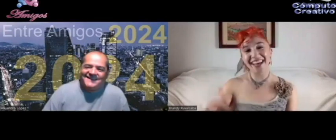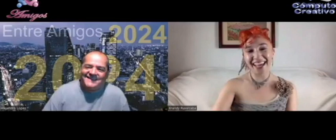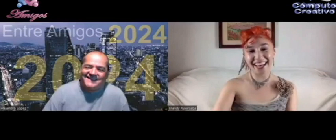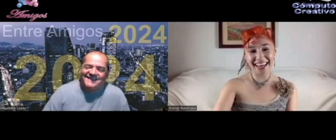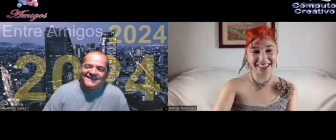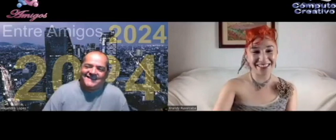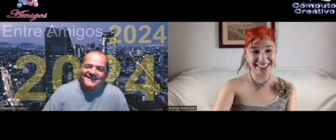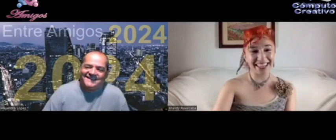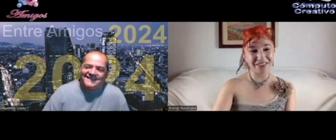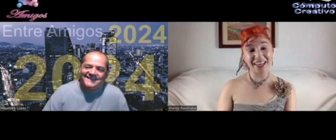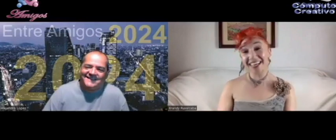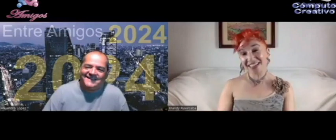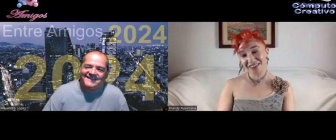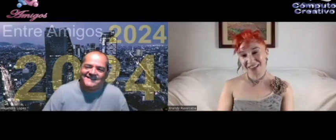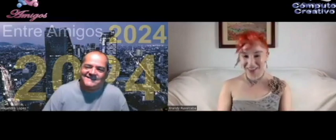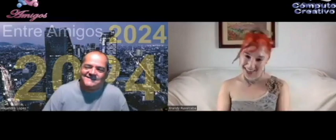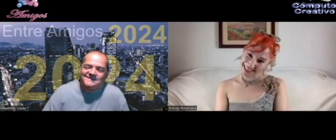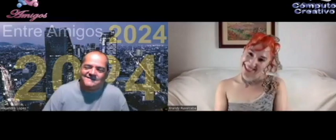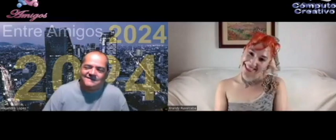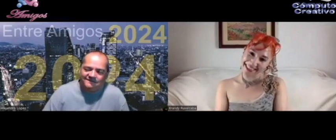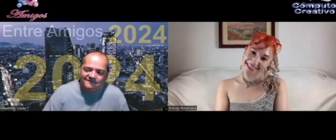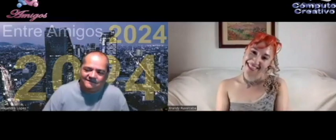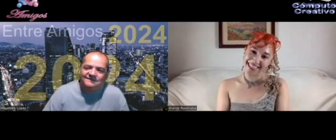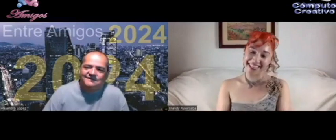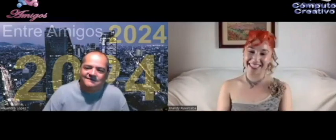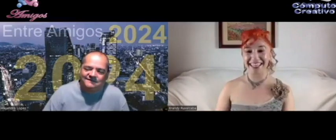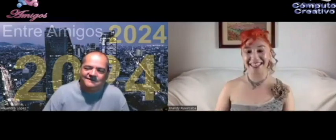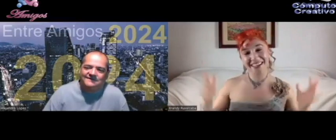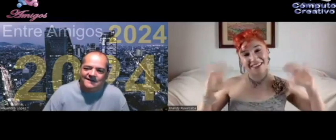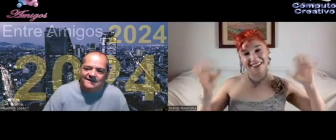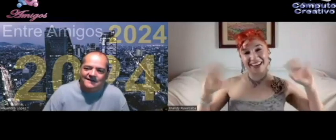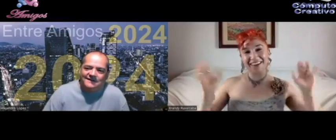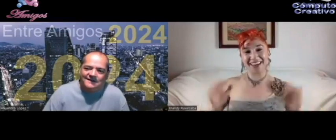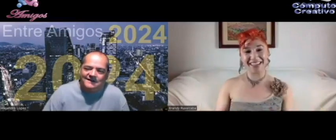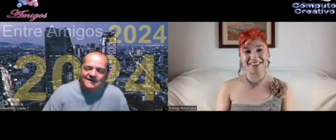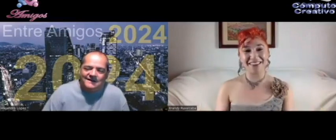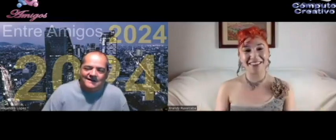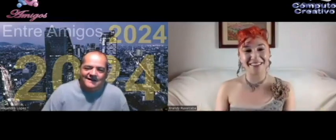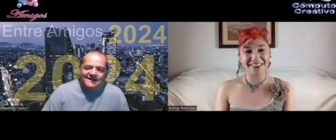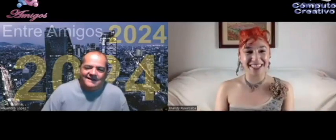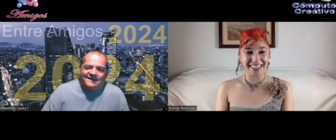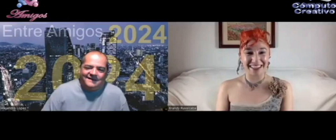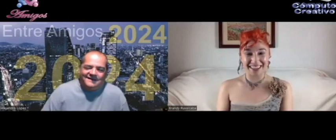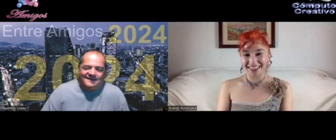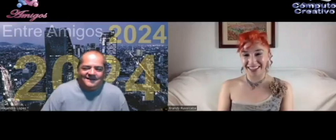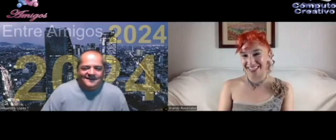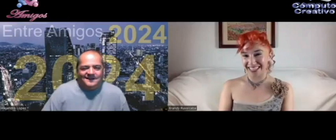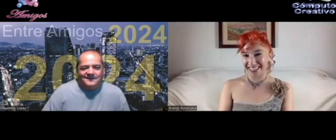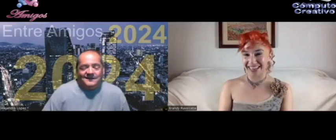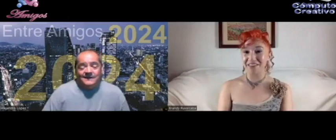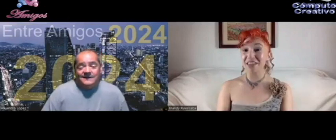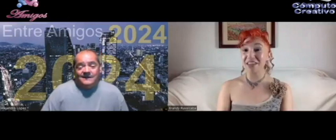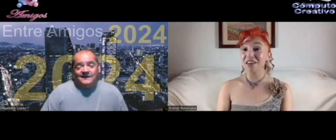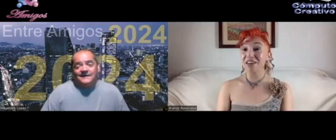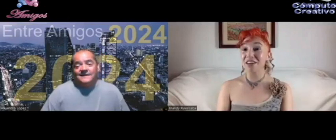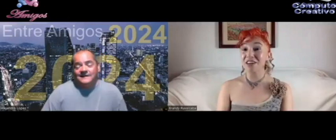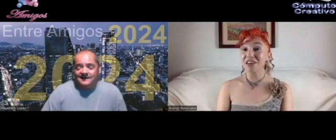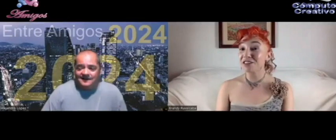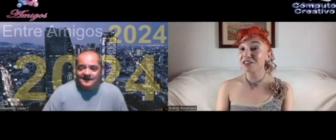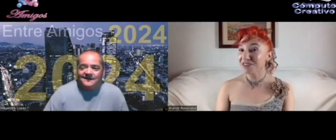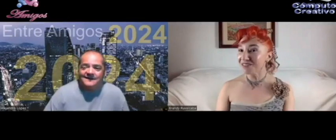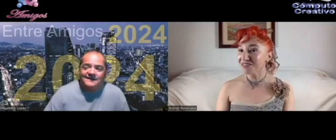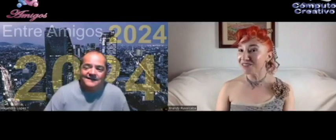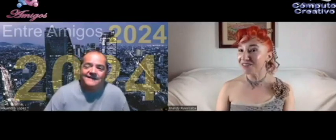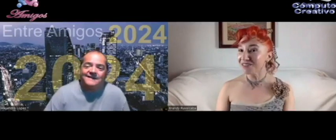Hola Ale, ¿cómo estás? Feliz por la invitación, muchas gracias. Hola a todos, qué bueno que están aquí otra vez entre amigos